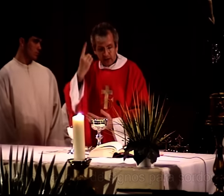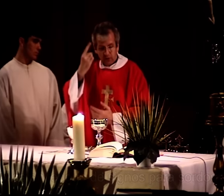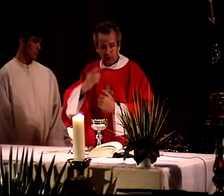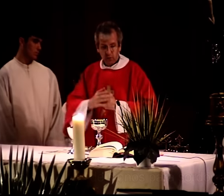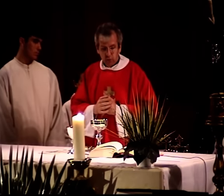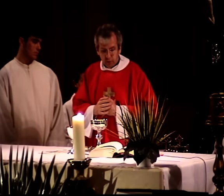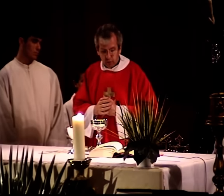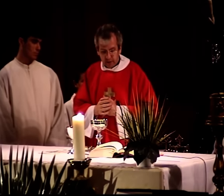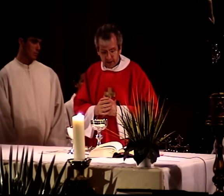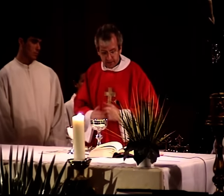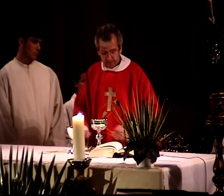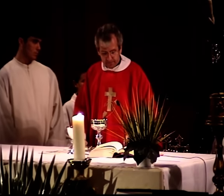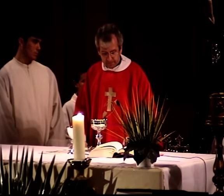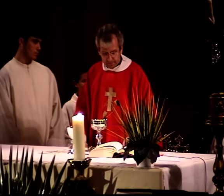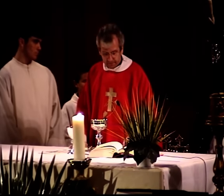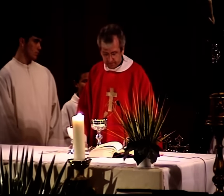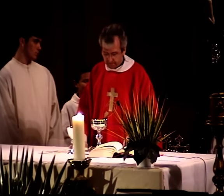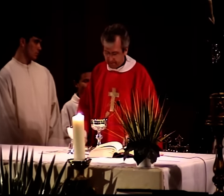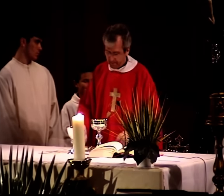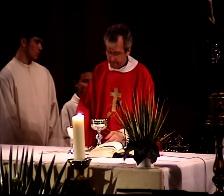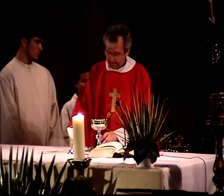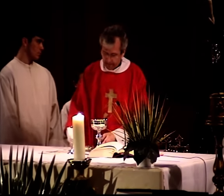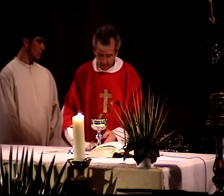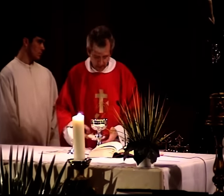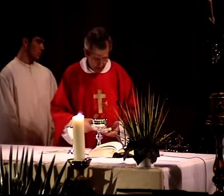haga tu voluntad.